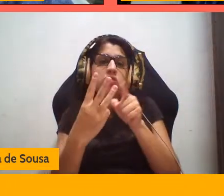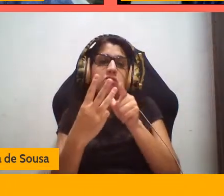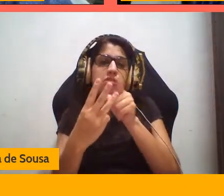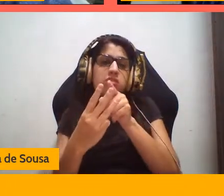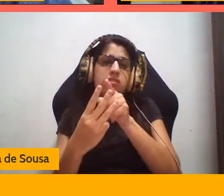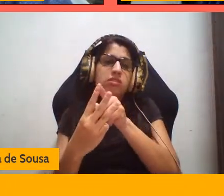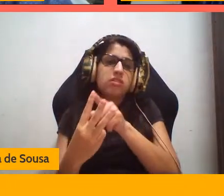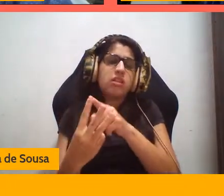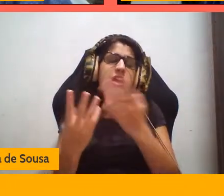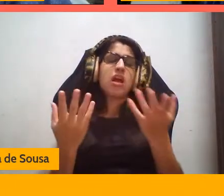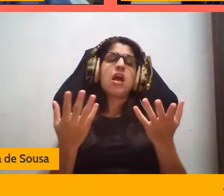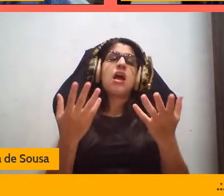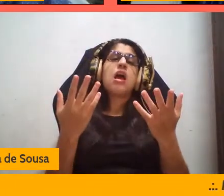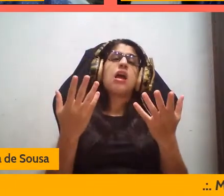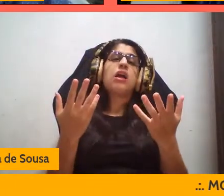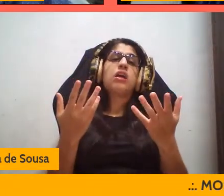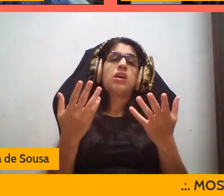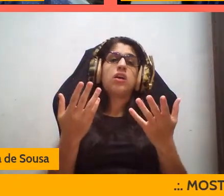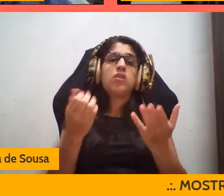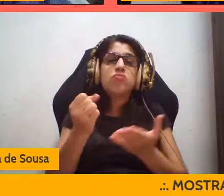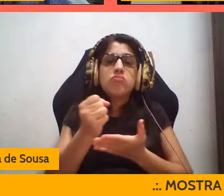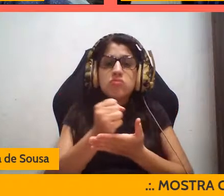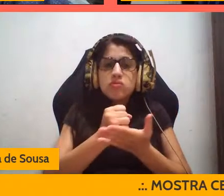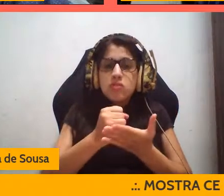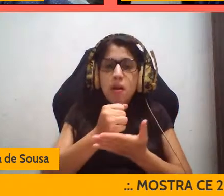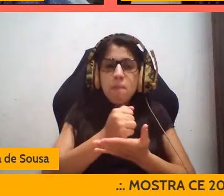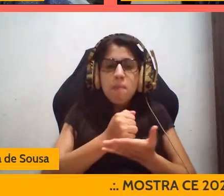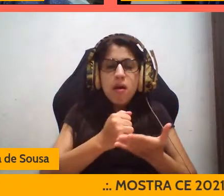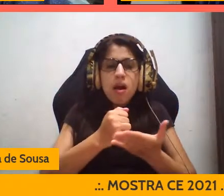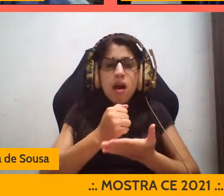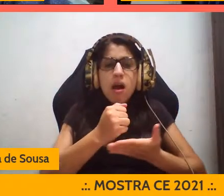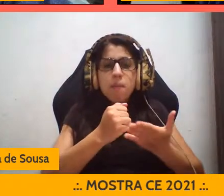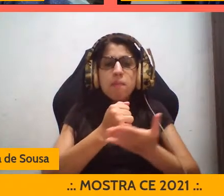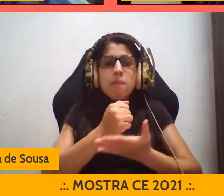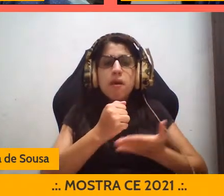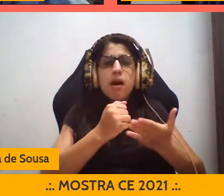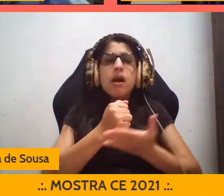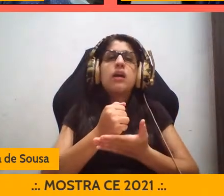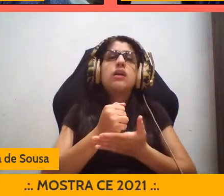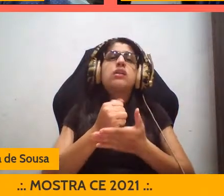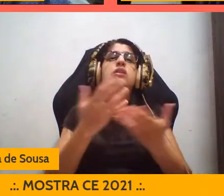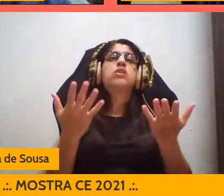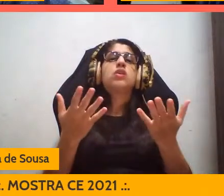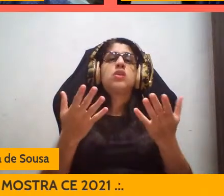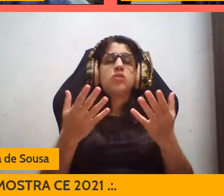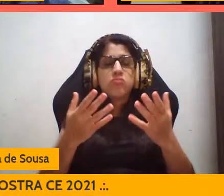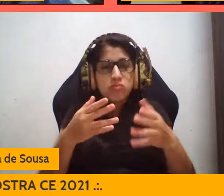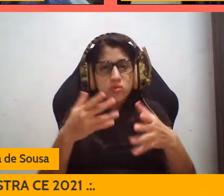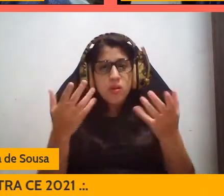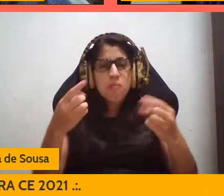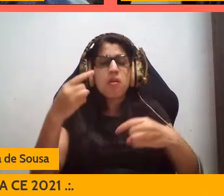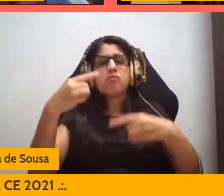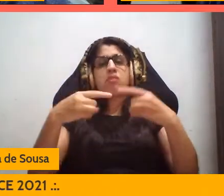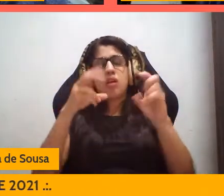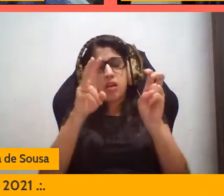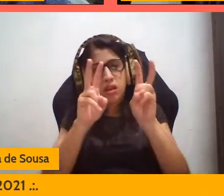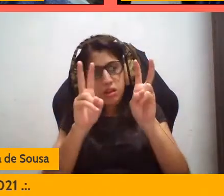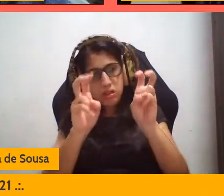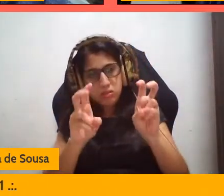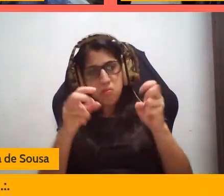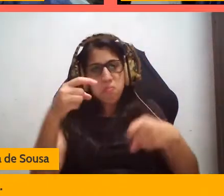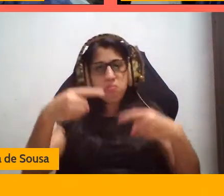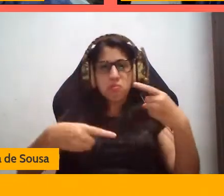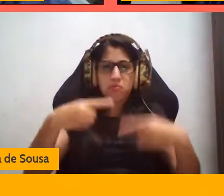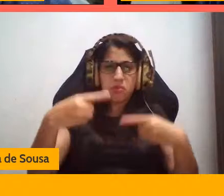né, de domínio da área da sua formação, a questão política e a questão